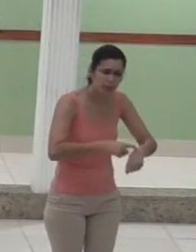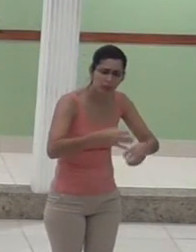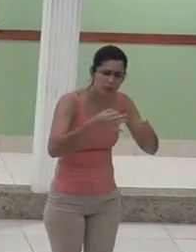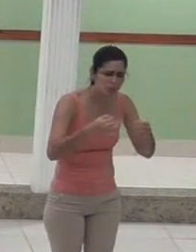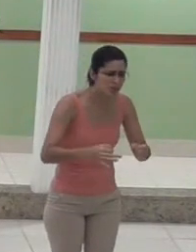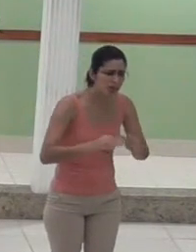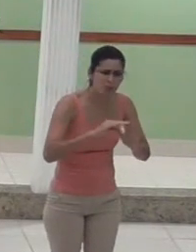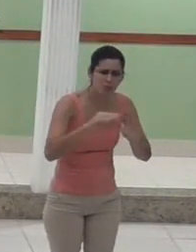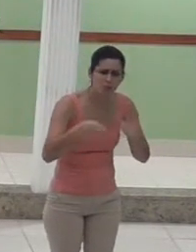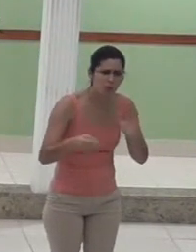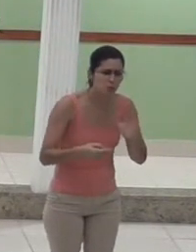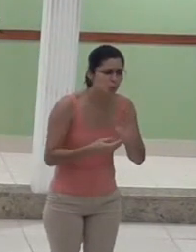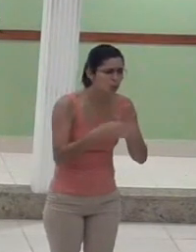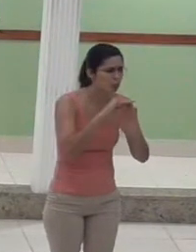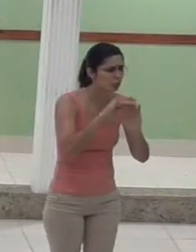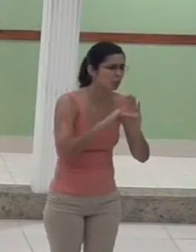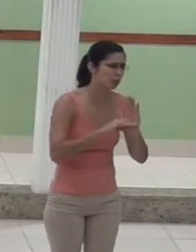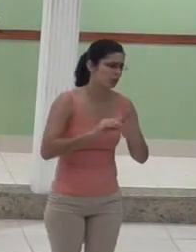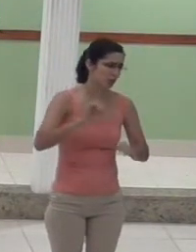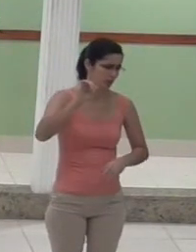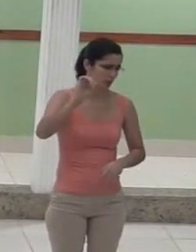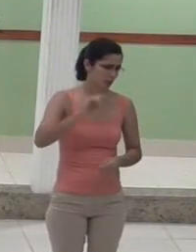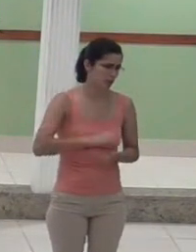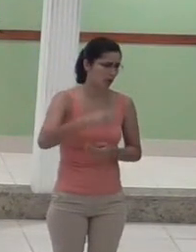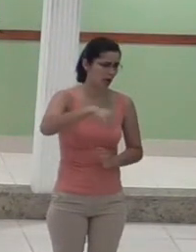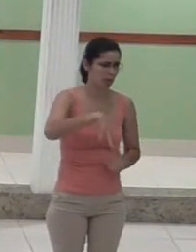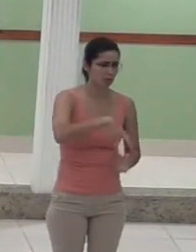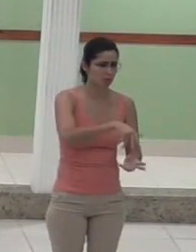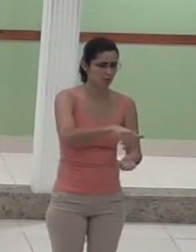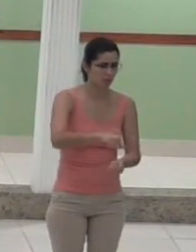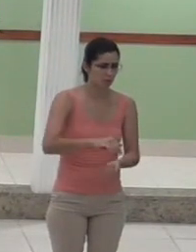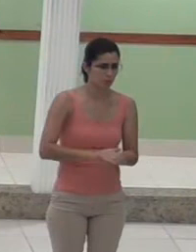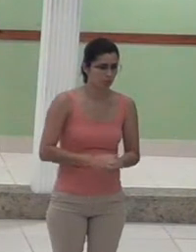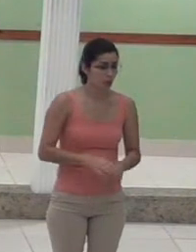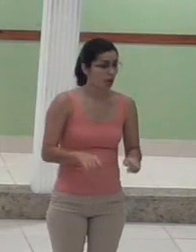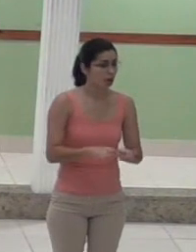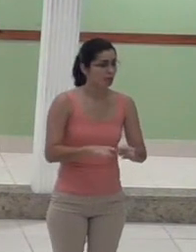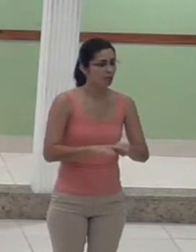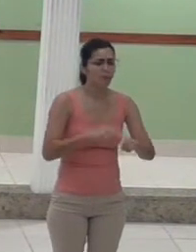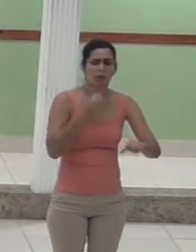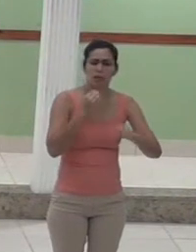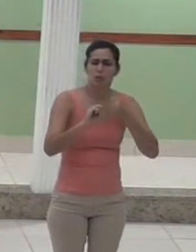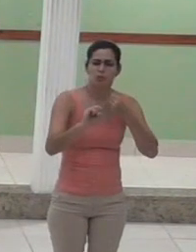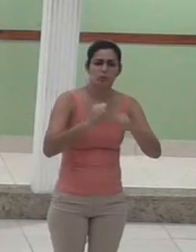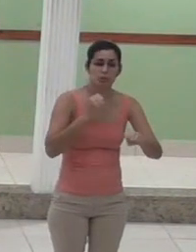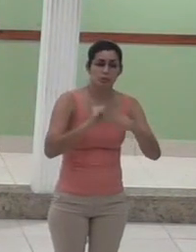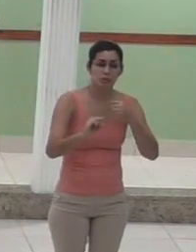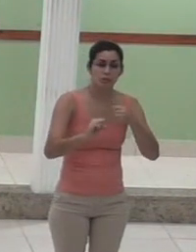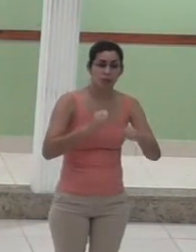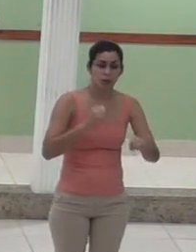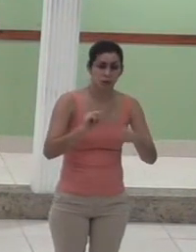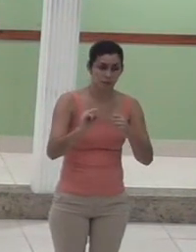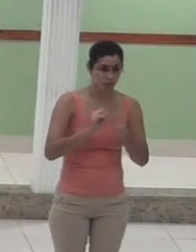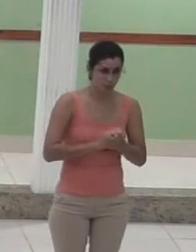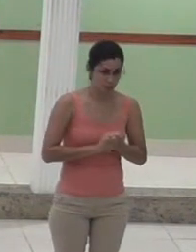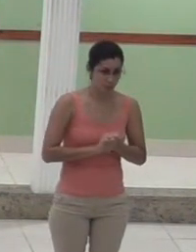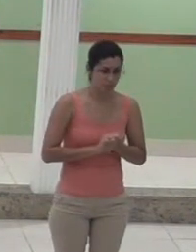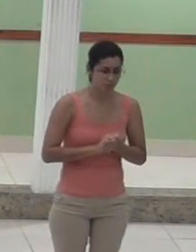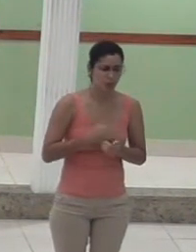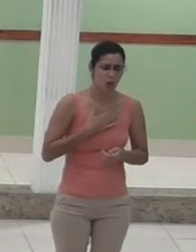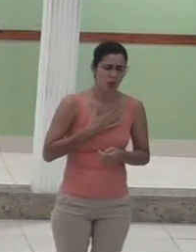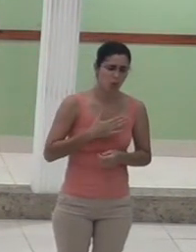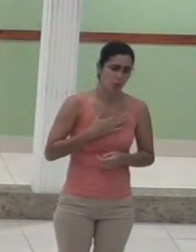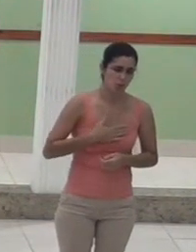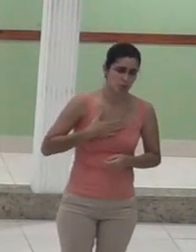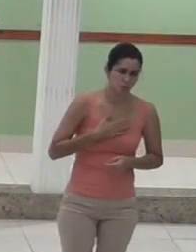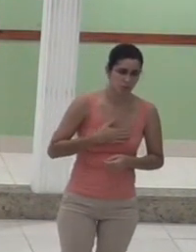propósito debaixo do céu. E também um salmo que eu tenho comigo. Numa das mensagens do pastor